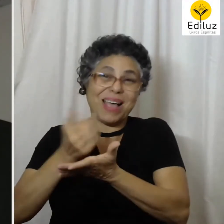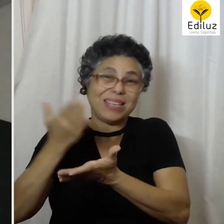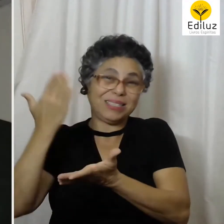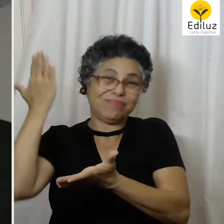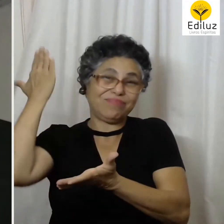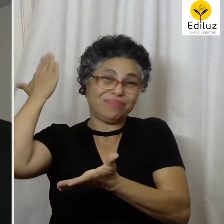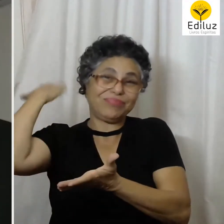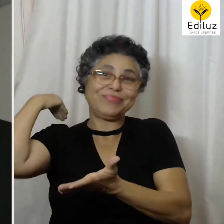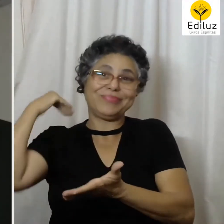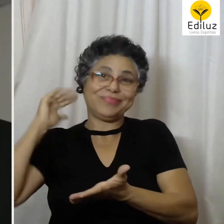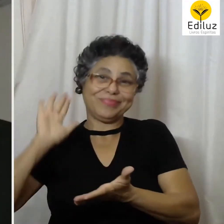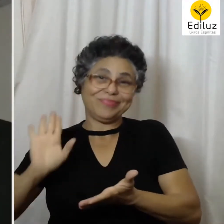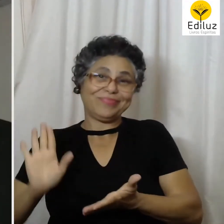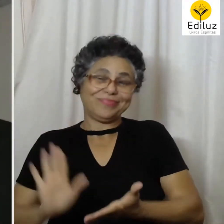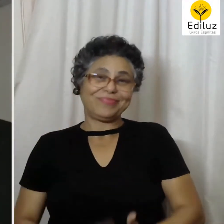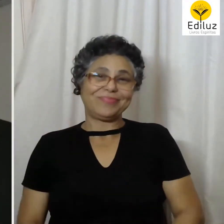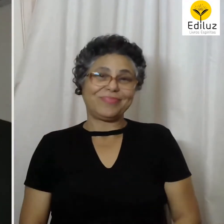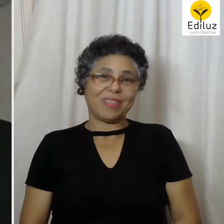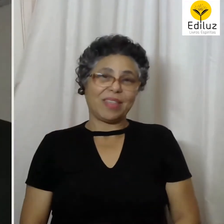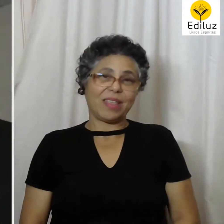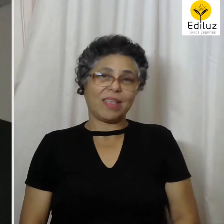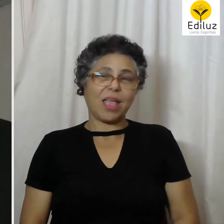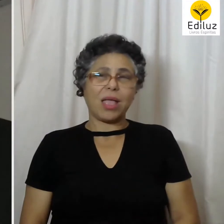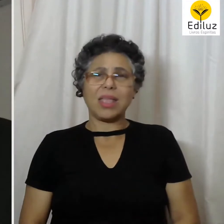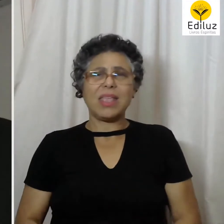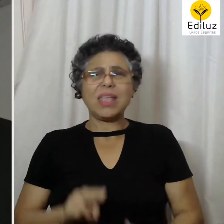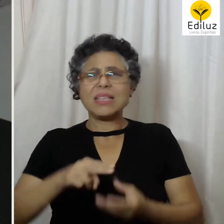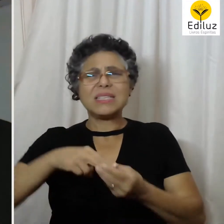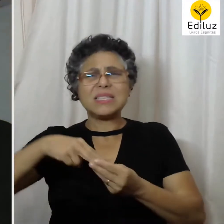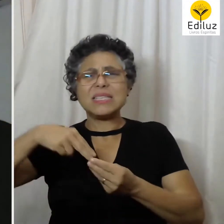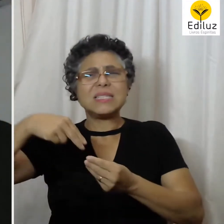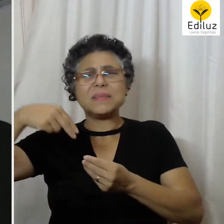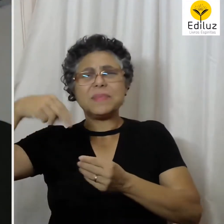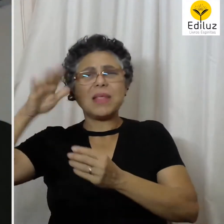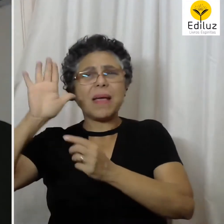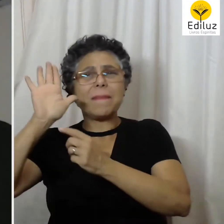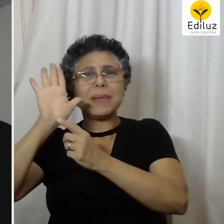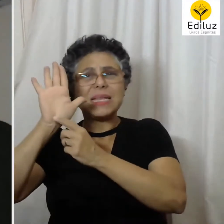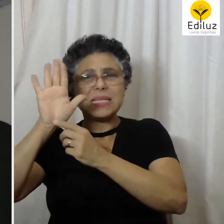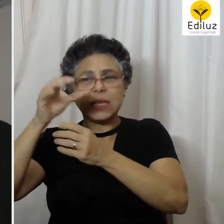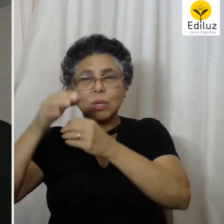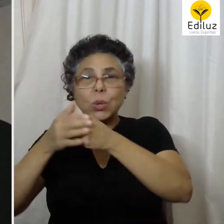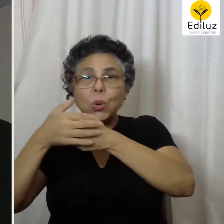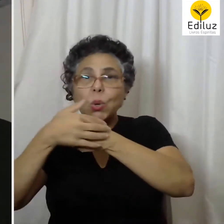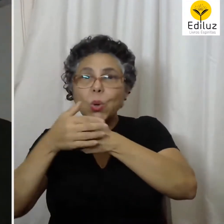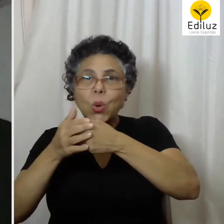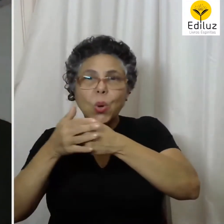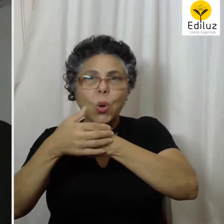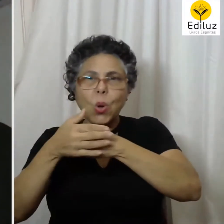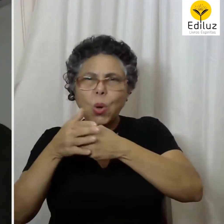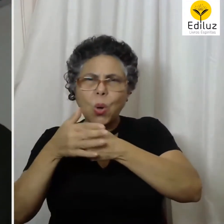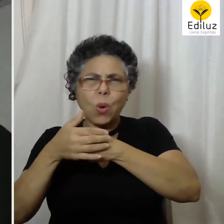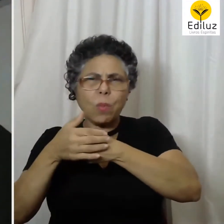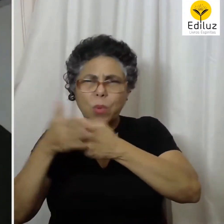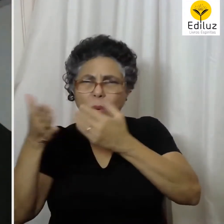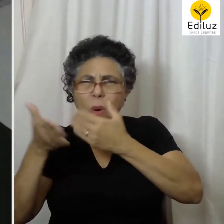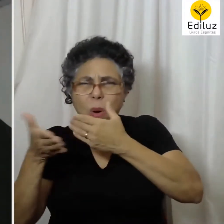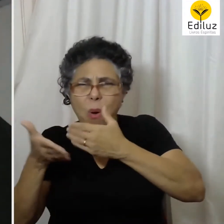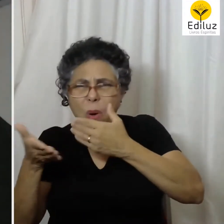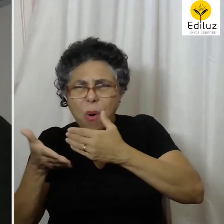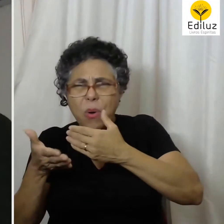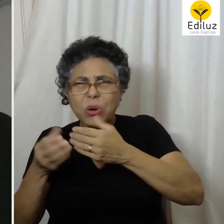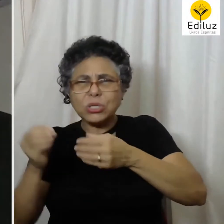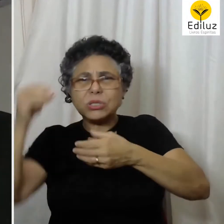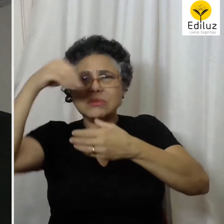independentemente de como esses espíritos se apresentam no corpo, contemporâneos e no seio da